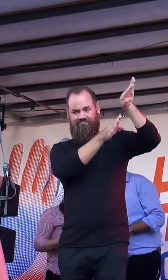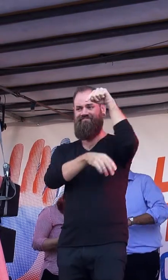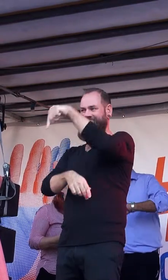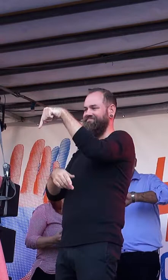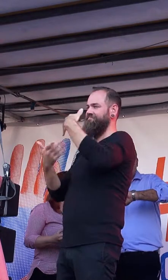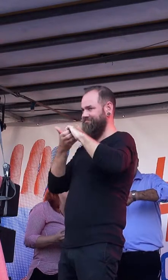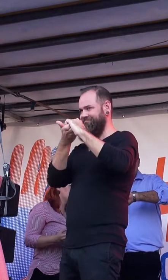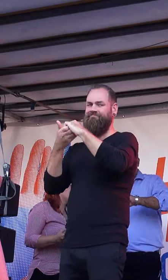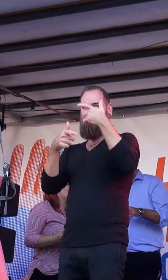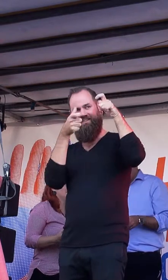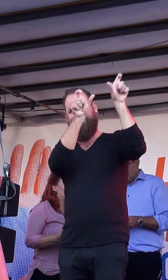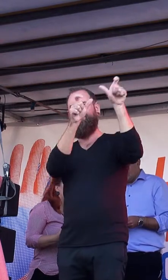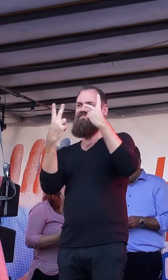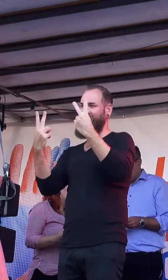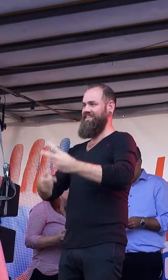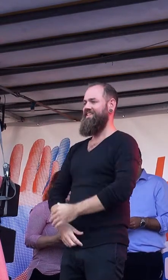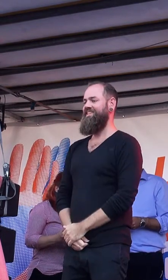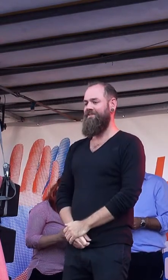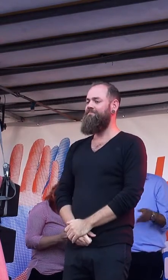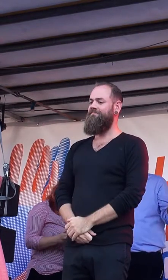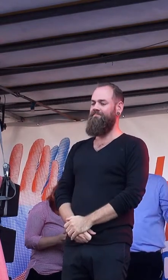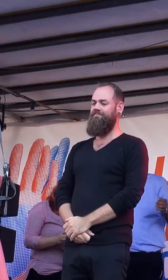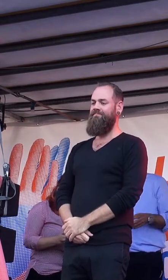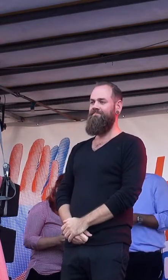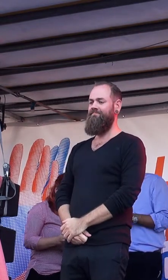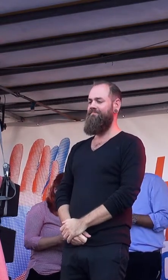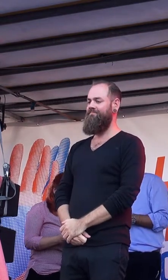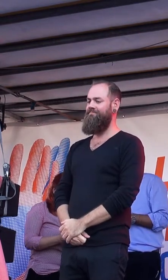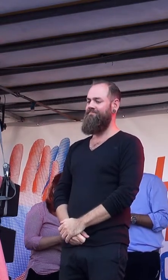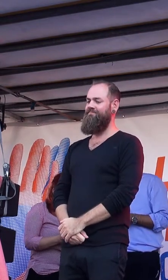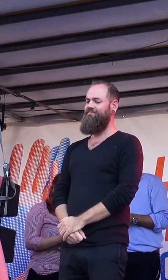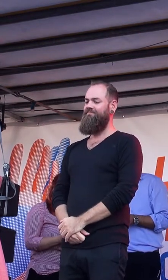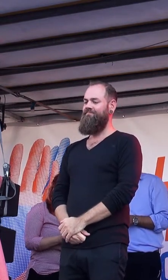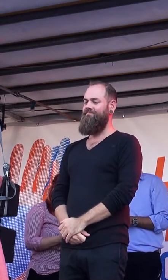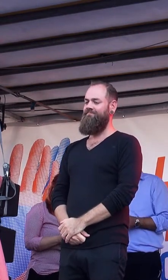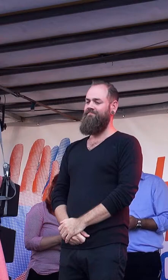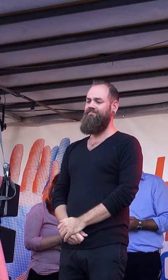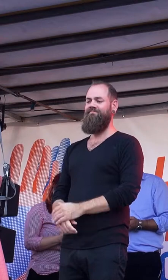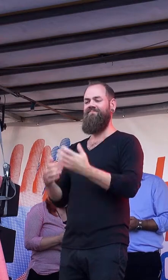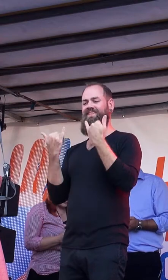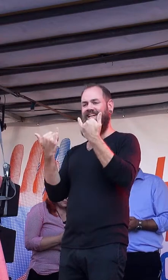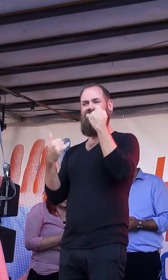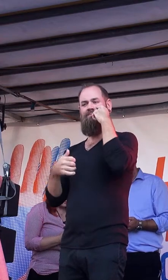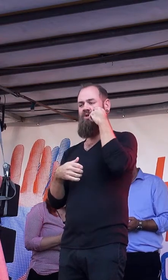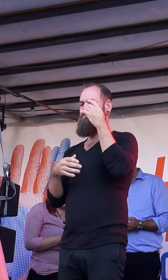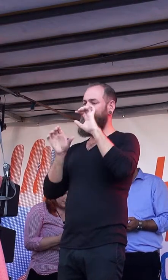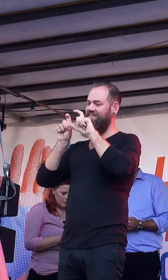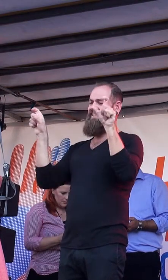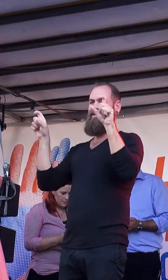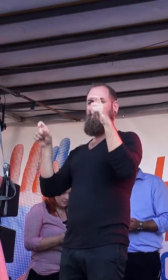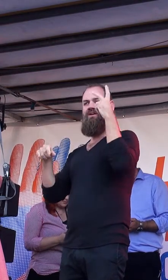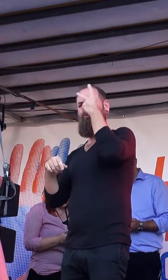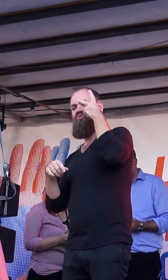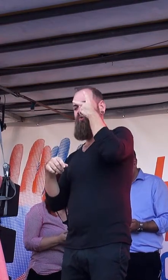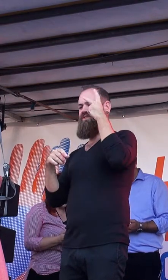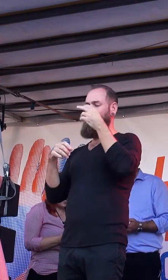Ja, es stimmt, die Mietenfrage birgt erheblichen sozialen Sprengstoff. Daher ist es umso wichtiger, dass wir heute hier